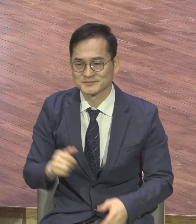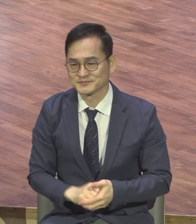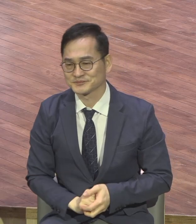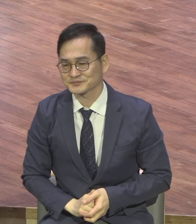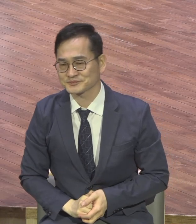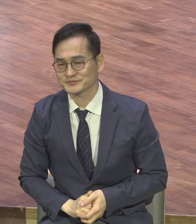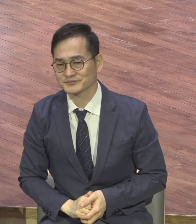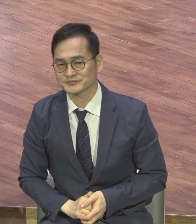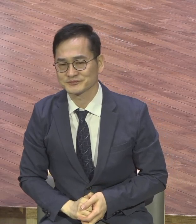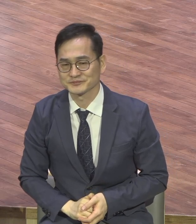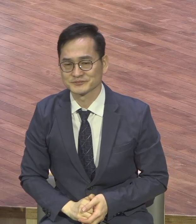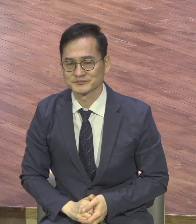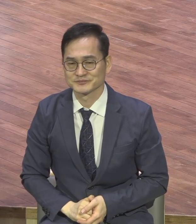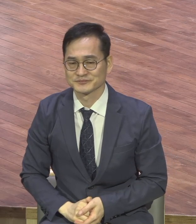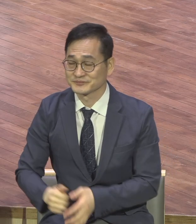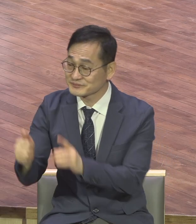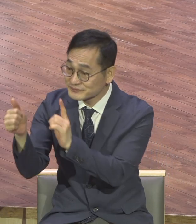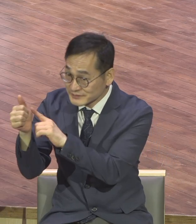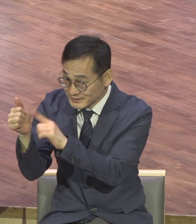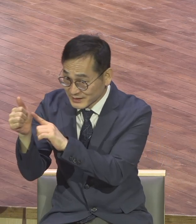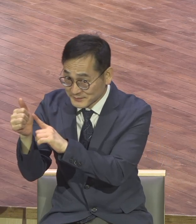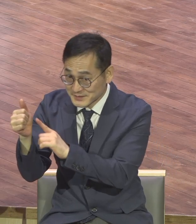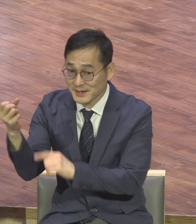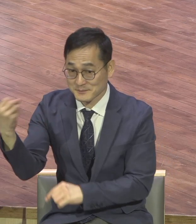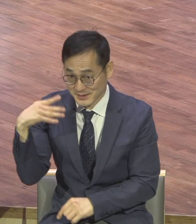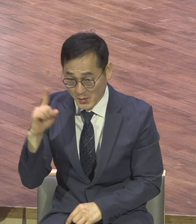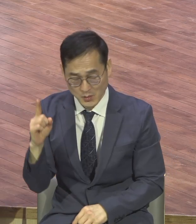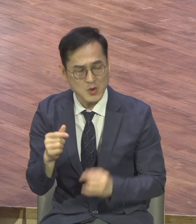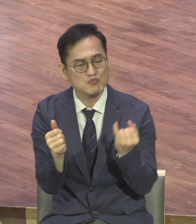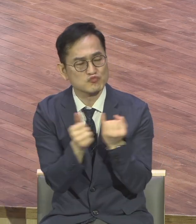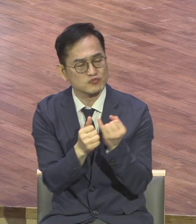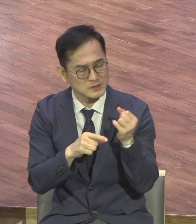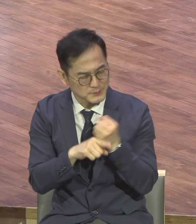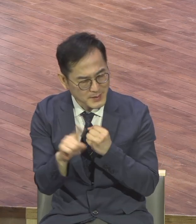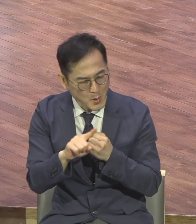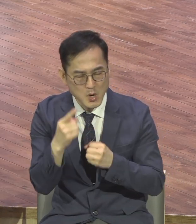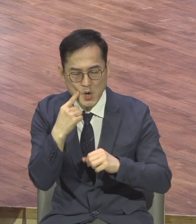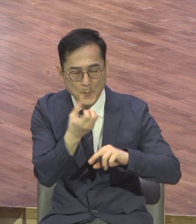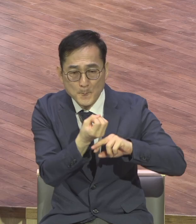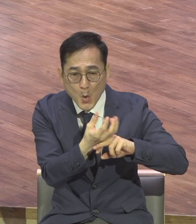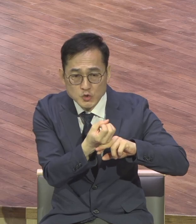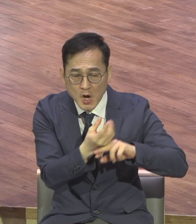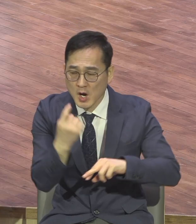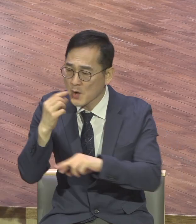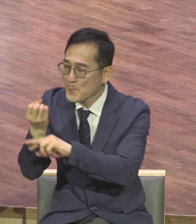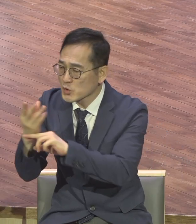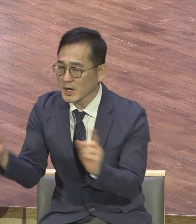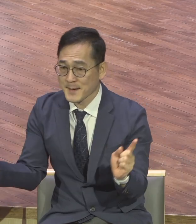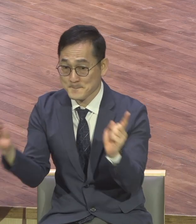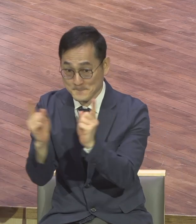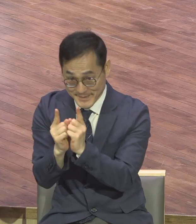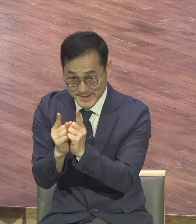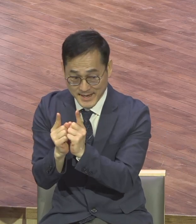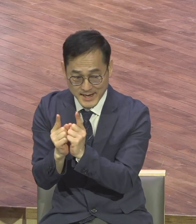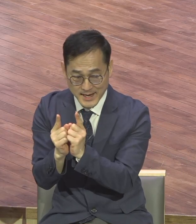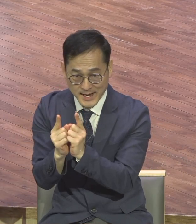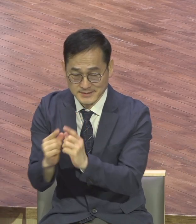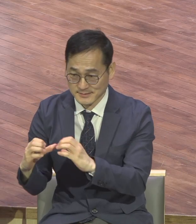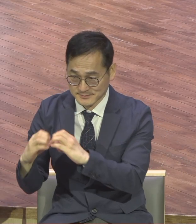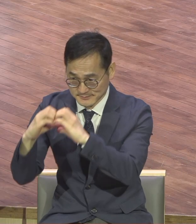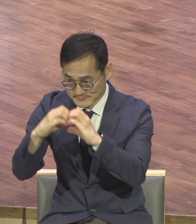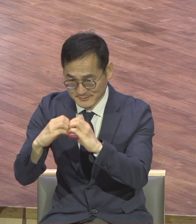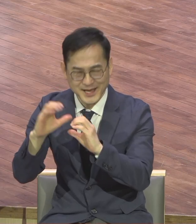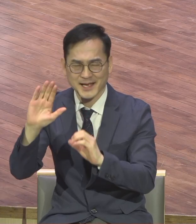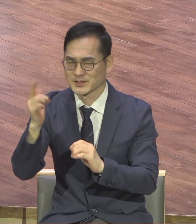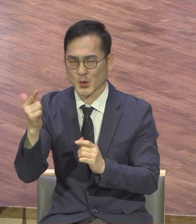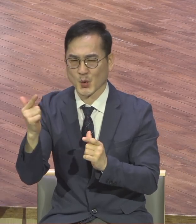부부예요. 션이 부부에 대해서 이런 말을 했어요. 부부란 보석과 보석이 만나서 사는 게